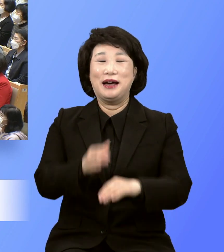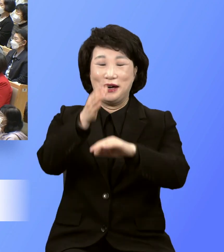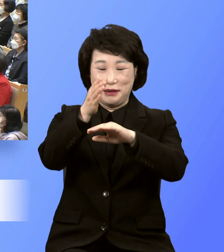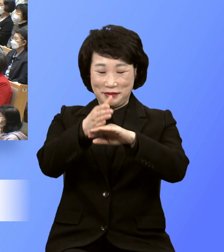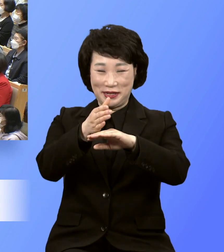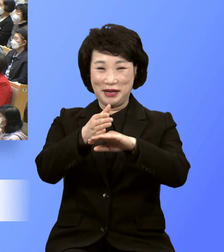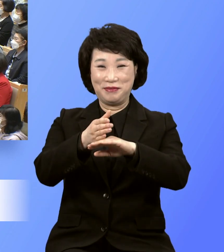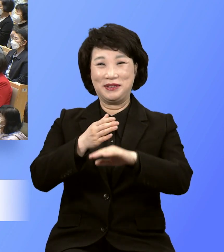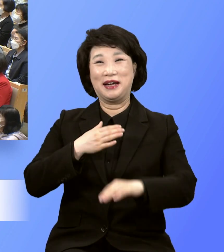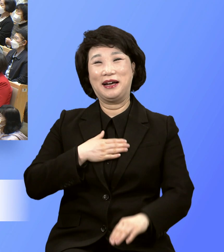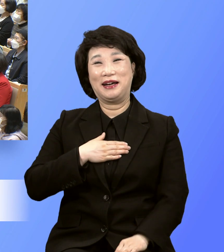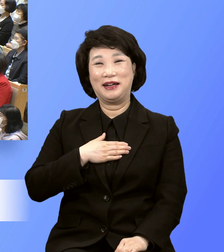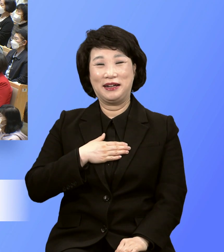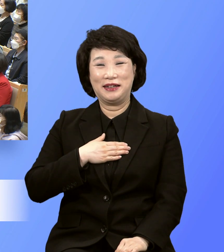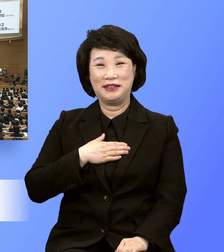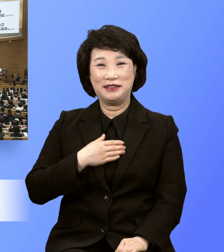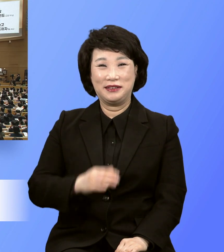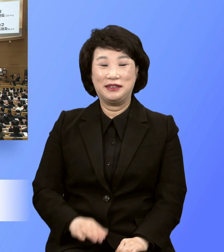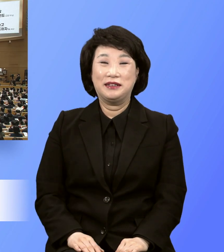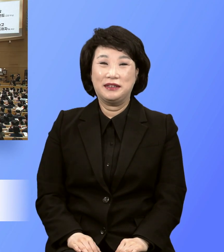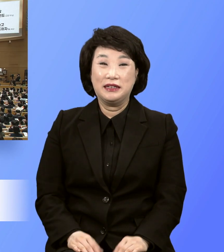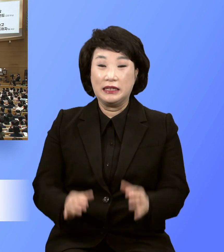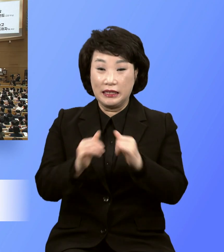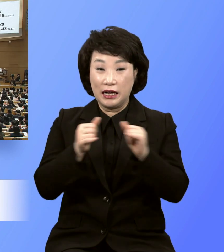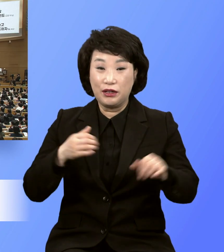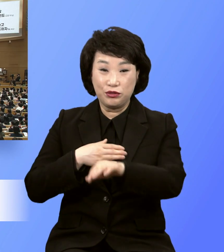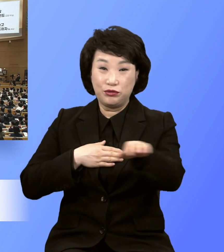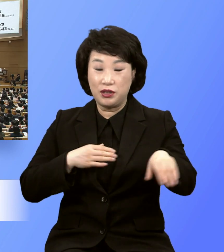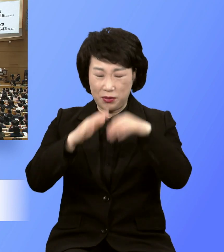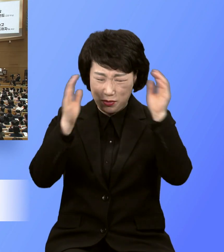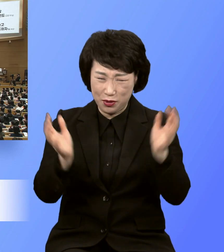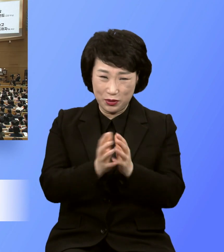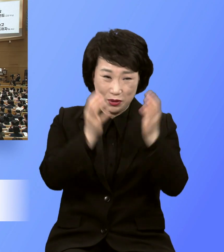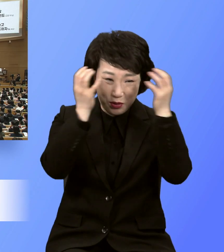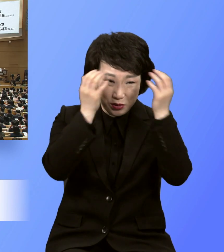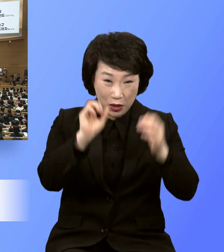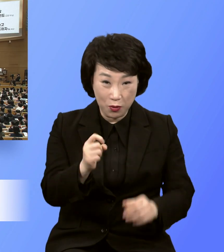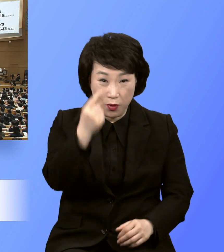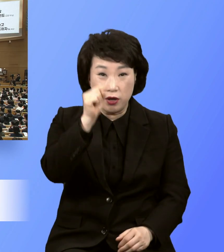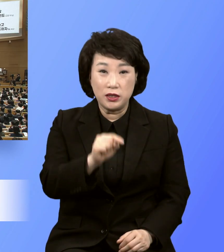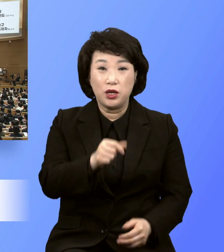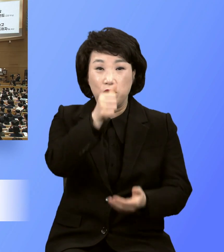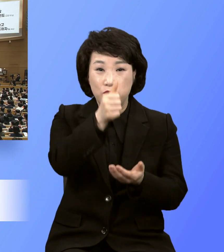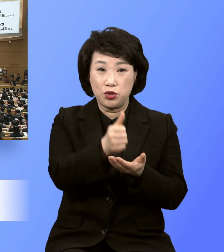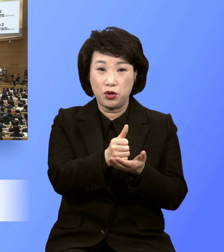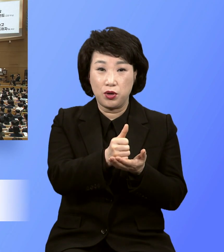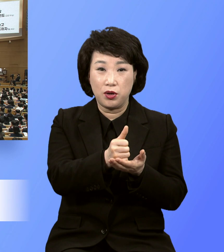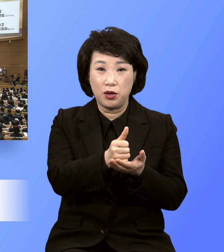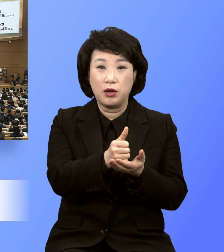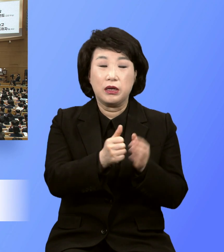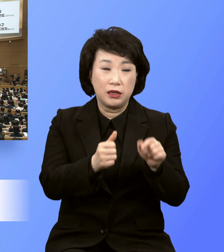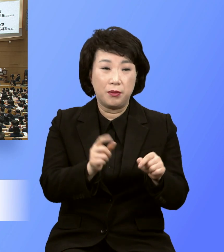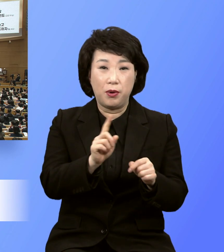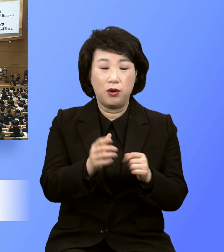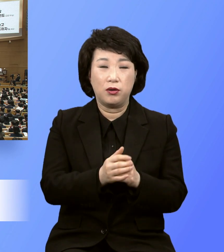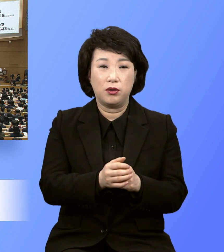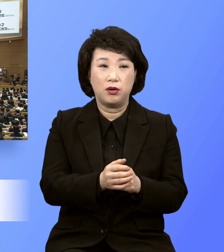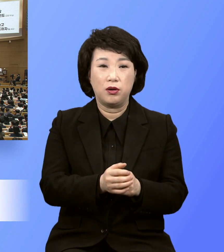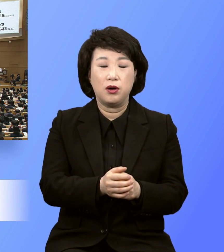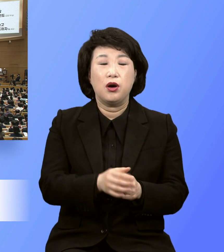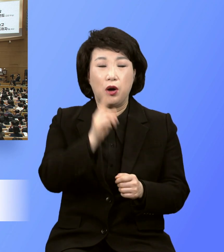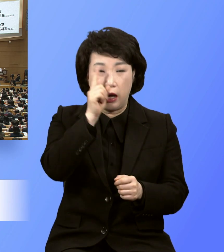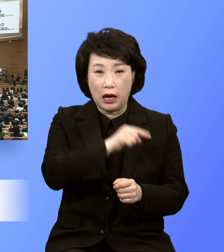감사하지 않습니까? 그러므로 인류의 모든 고통의 원인인 죄, 곧